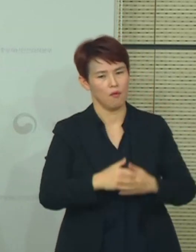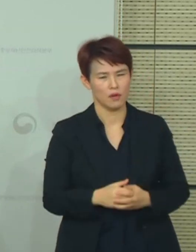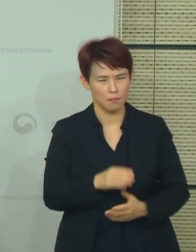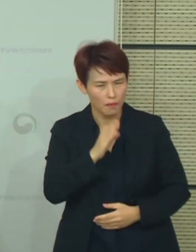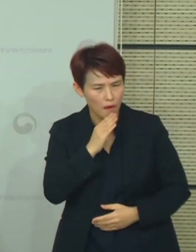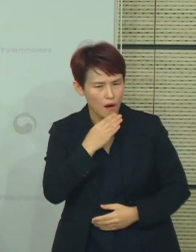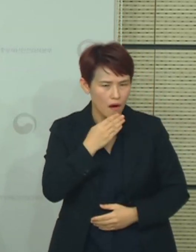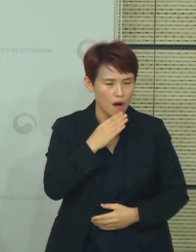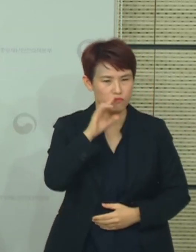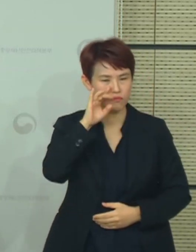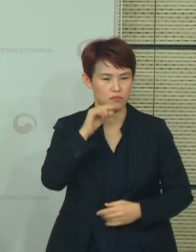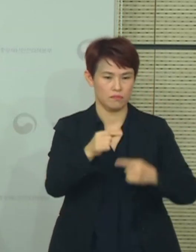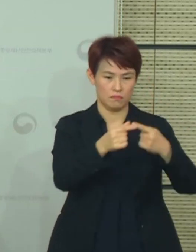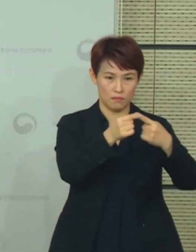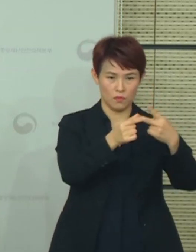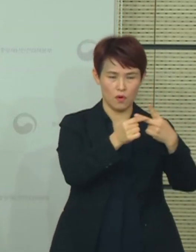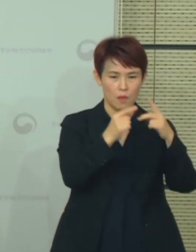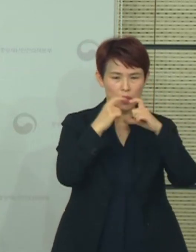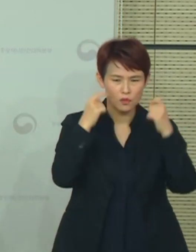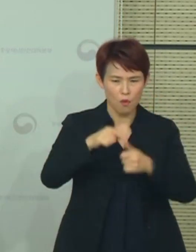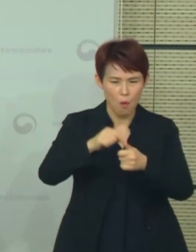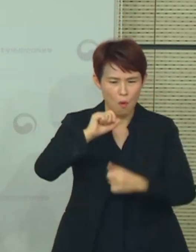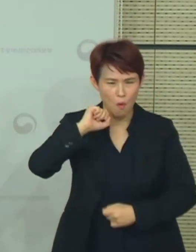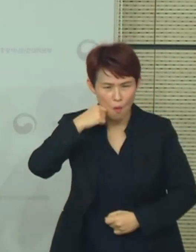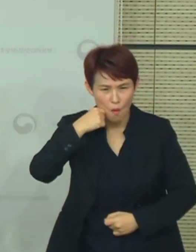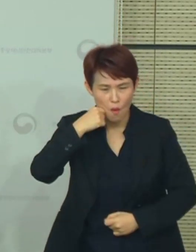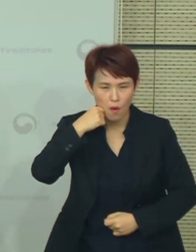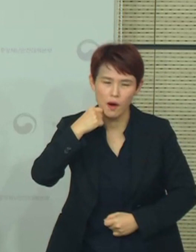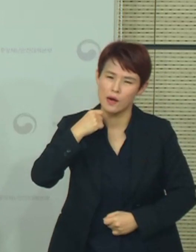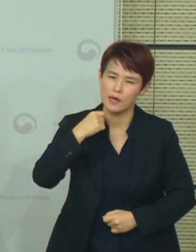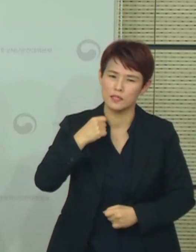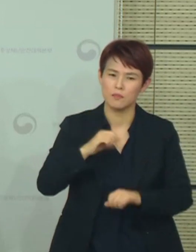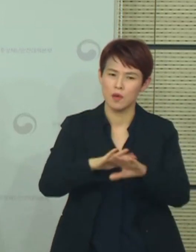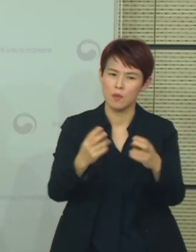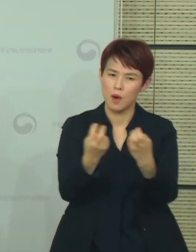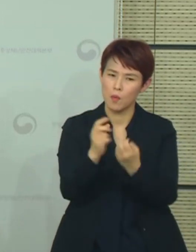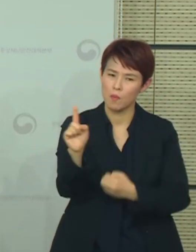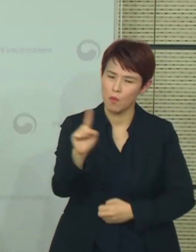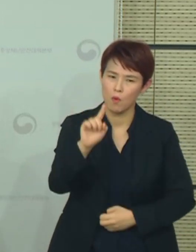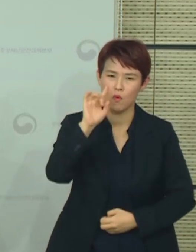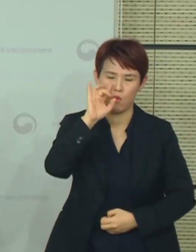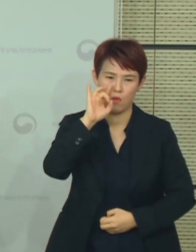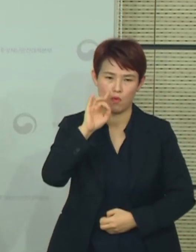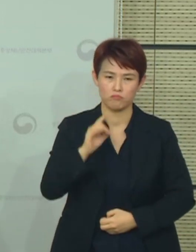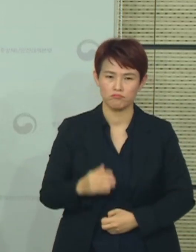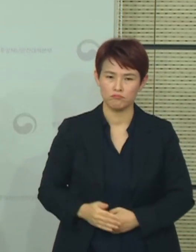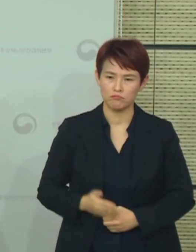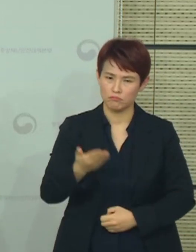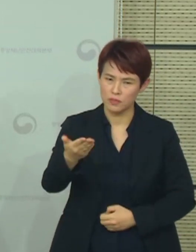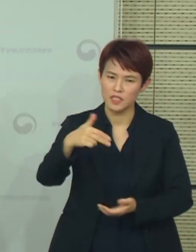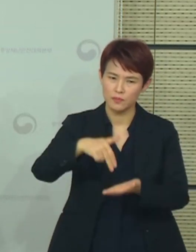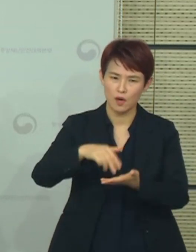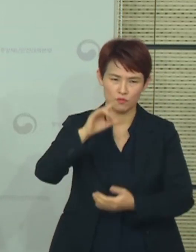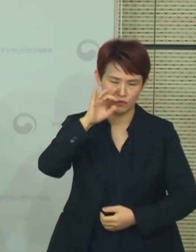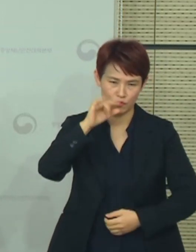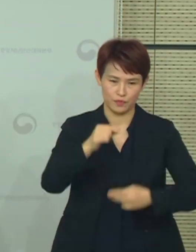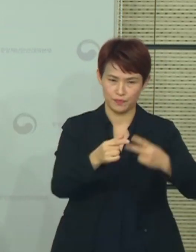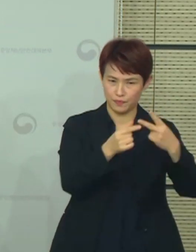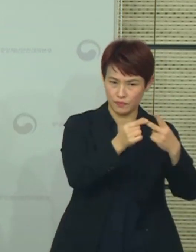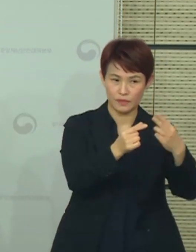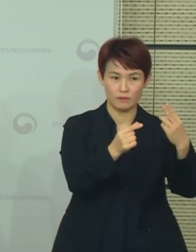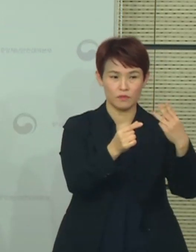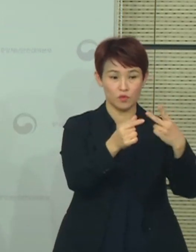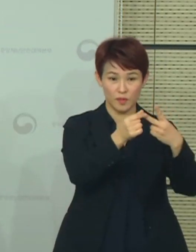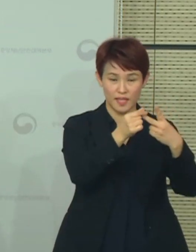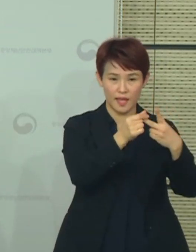또 마스크를 구하기 힘든 국민들 입장에서 또 어떤 현실적인 대안들이 있는지 보건당국의 입장을 좀 듣고 싶고요. 또